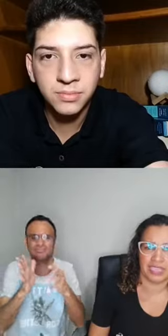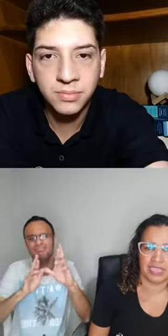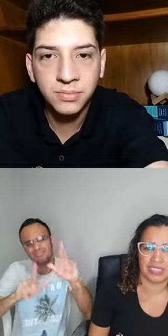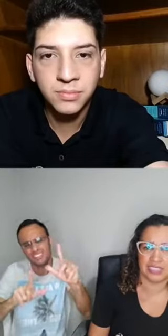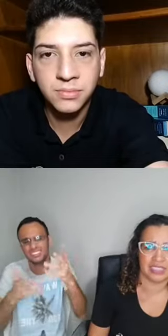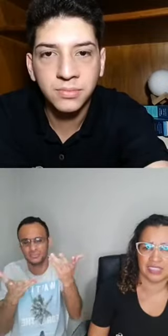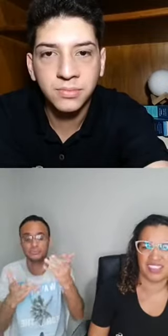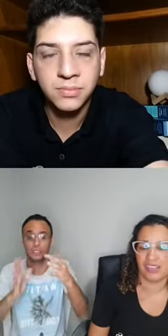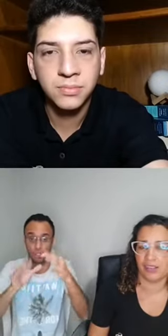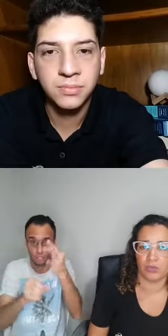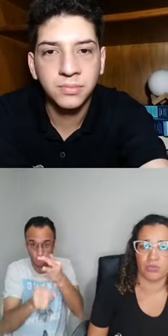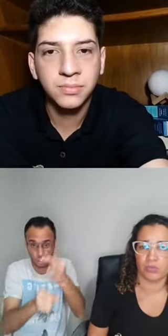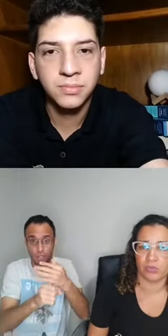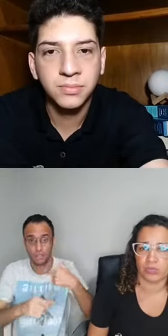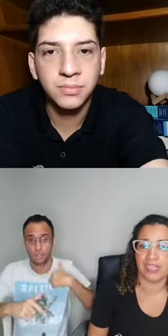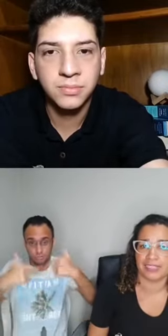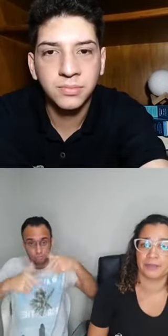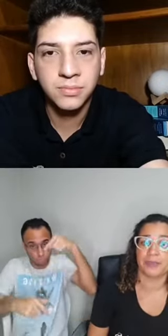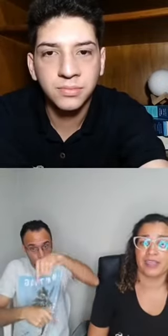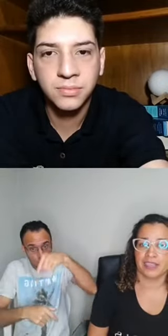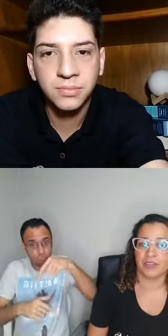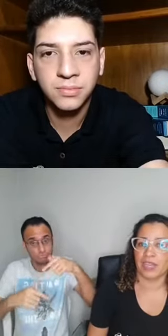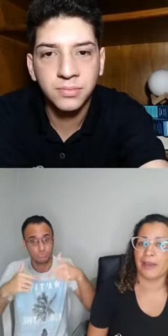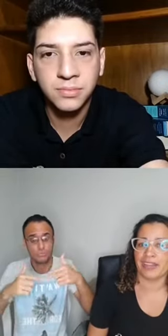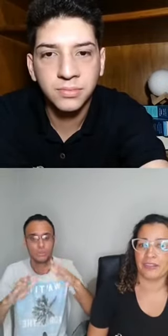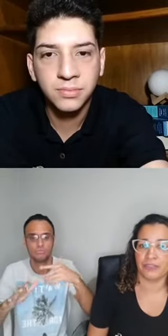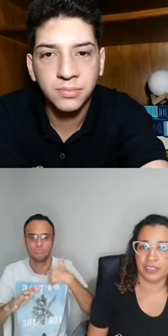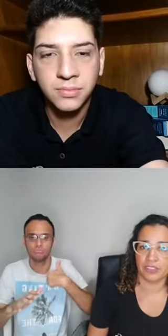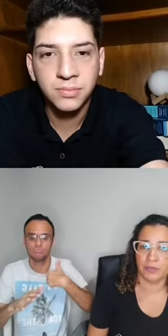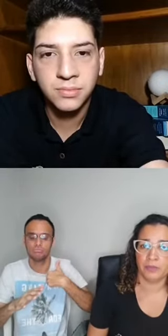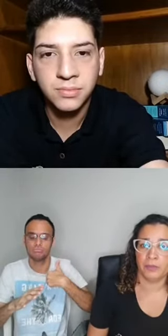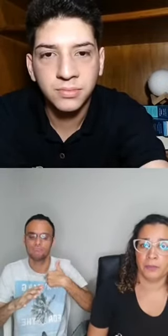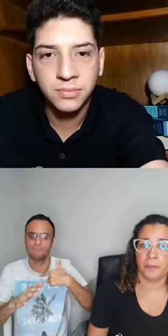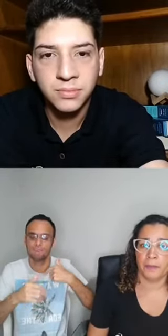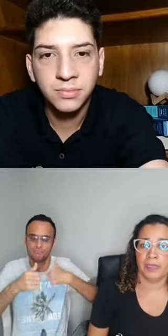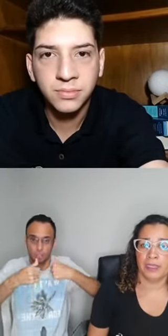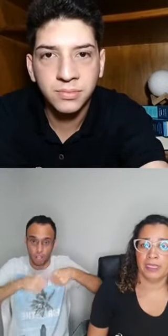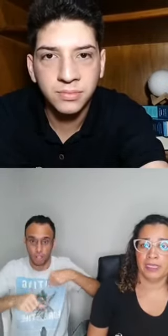usam esse, né? Tem alguns que usam alguns sinais. Eu trabalho lá na Fiat